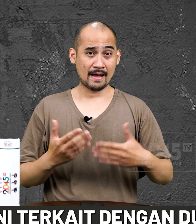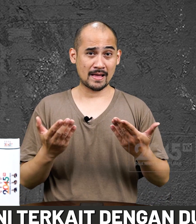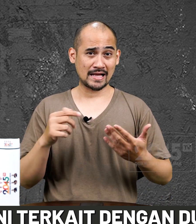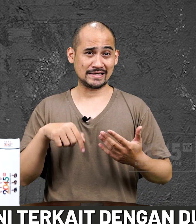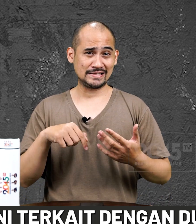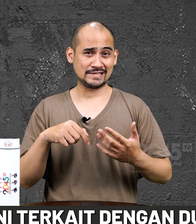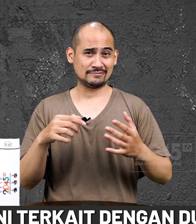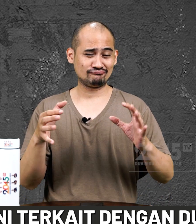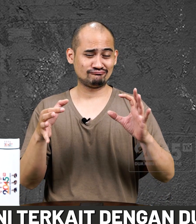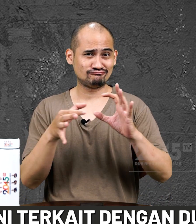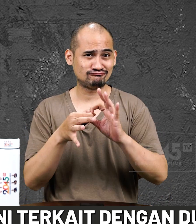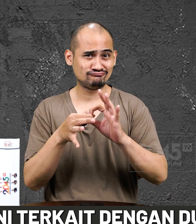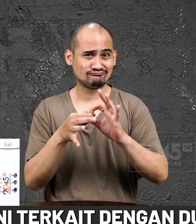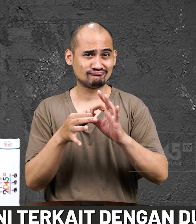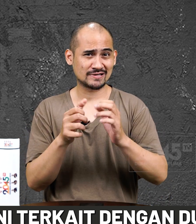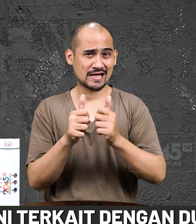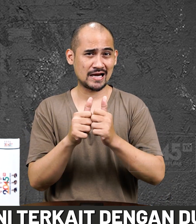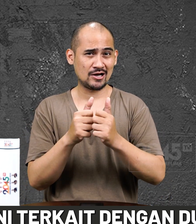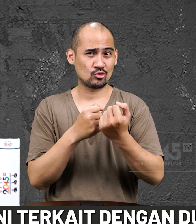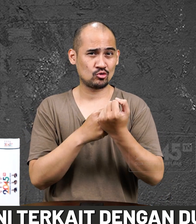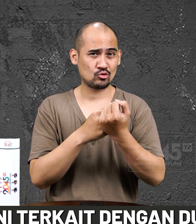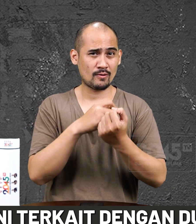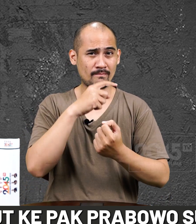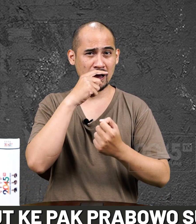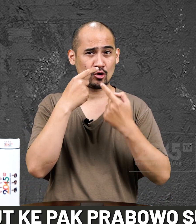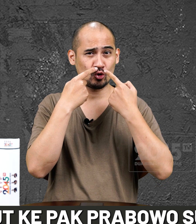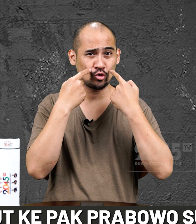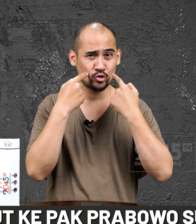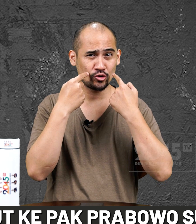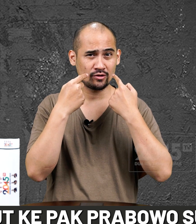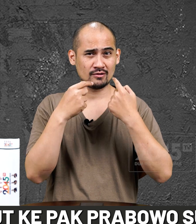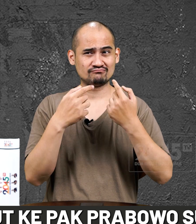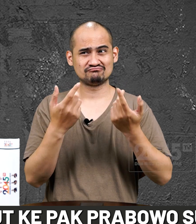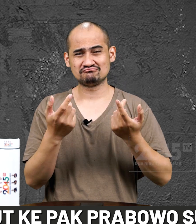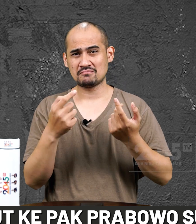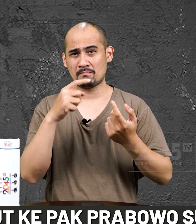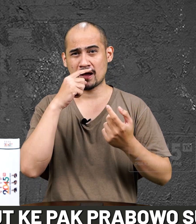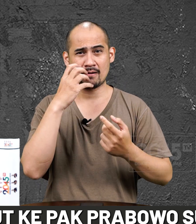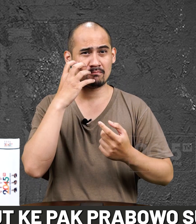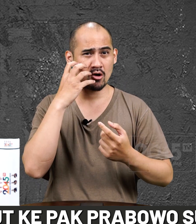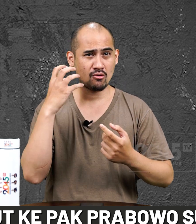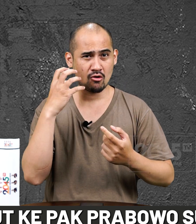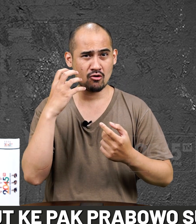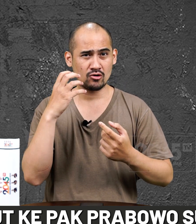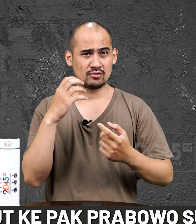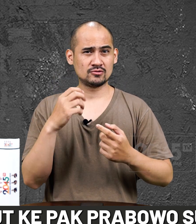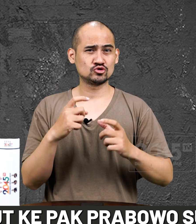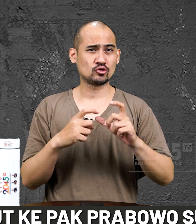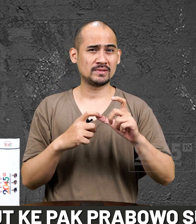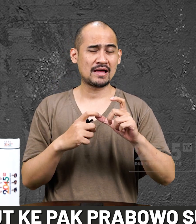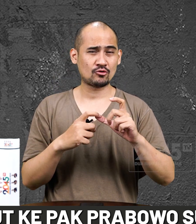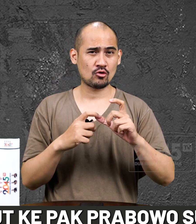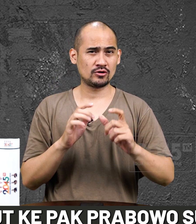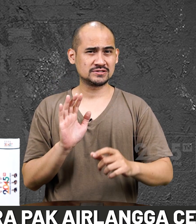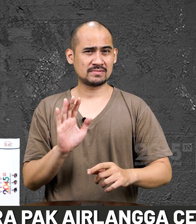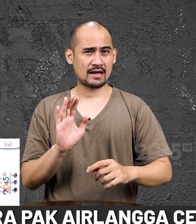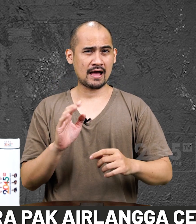Apakah ini terkait dengan dukungan Pak Luhut ke Pak Prabowo Subianto sementara Pak Airlangga cenderung mendukung Mas Ganjar Pranowo?